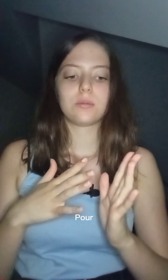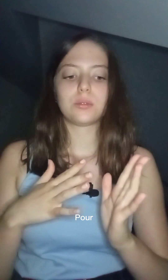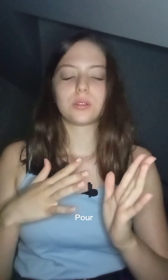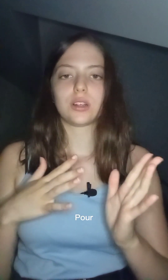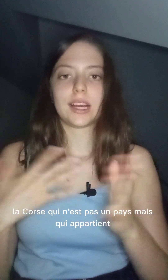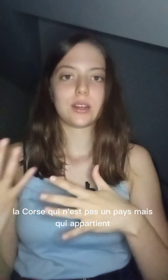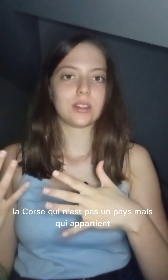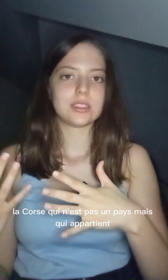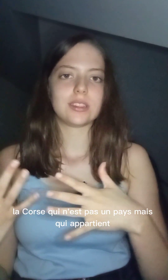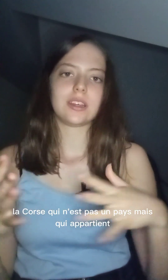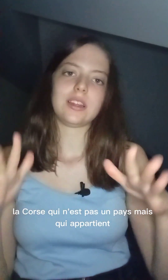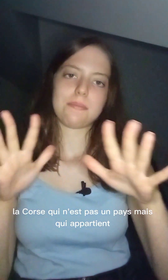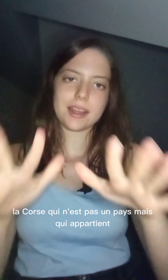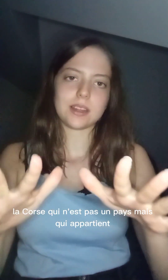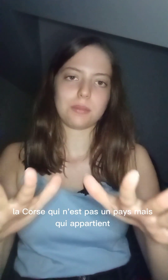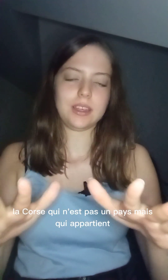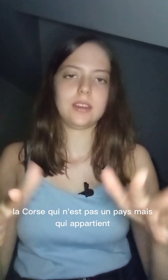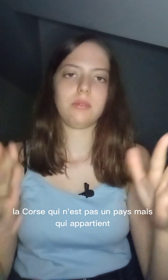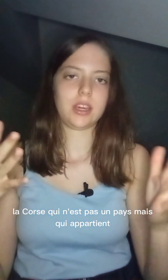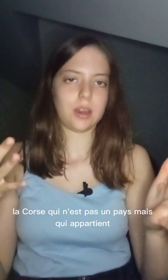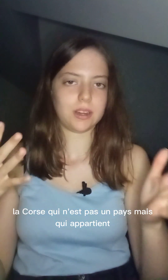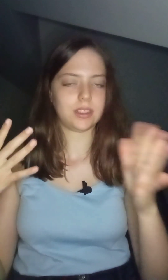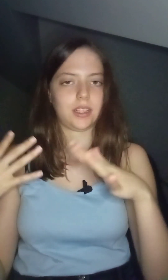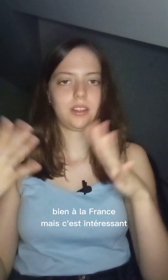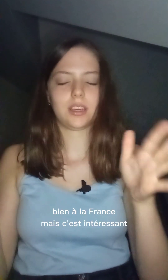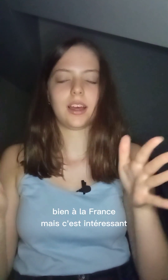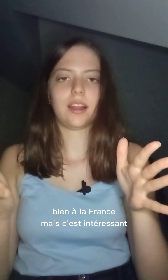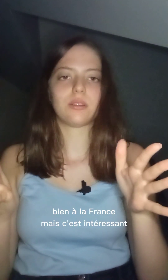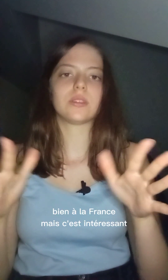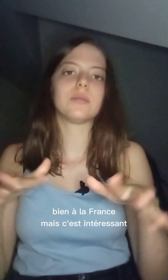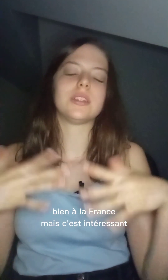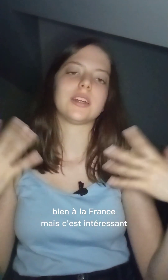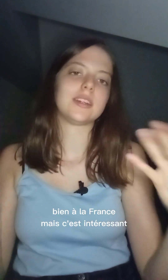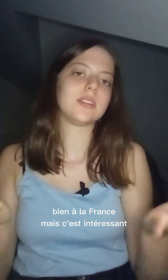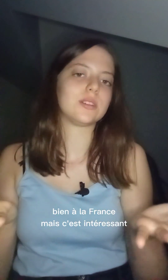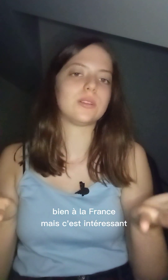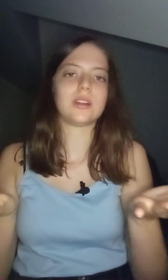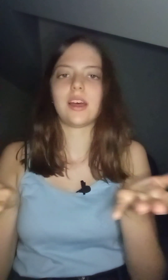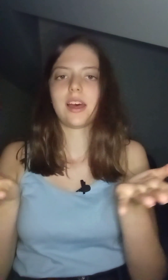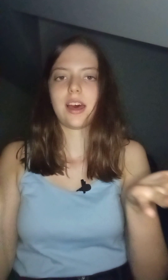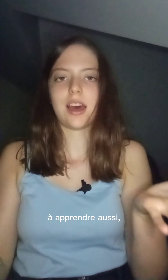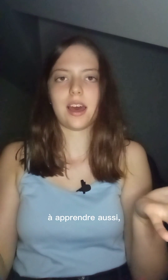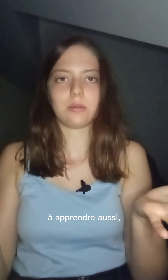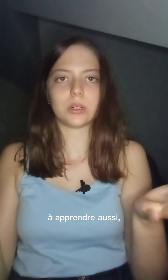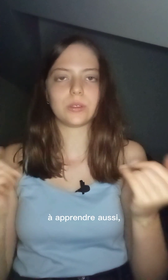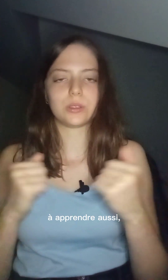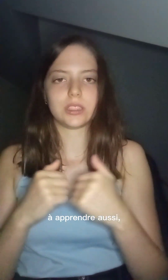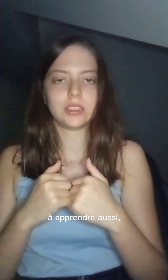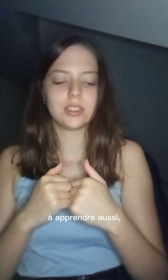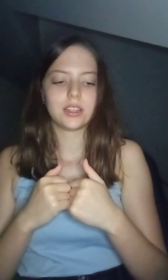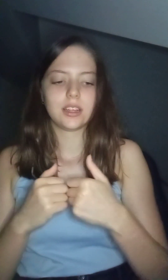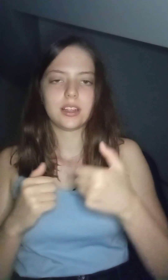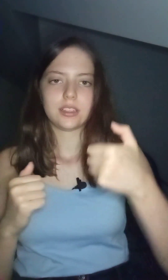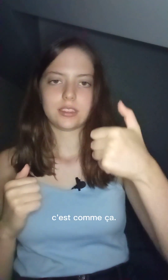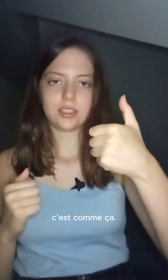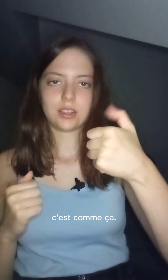Pour la Corse, qui n'est pas un pays, mais qui appartient à la France, mais c'est intéressant à apprendre aussi, c'est comme